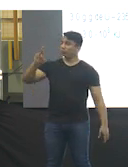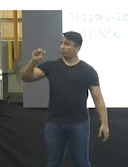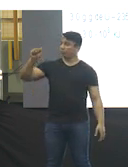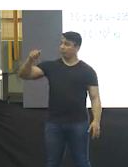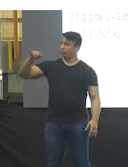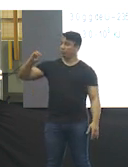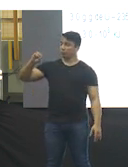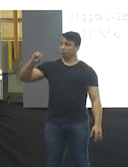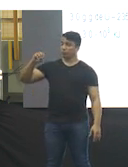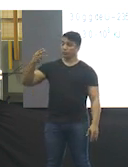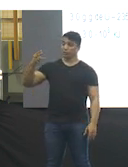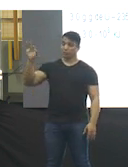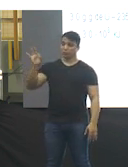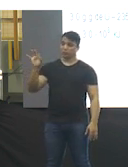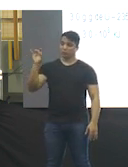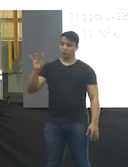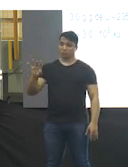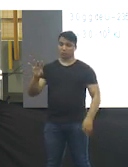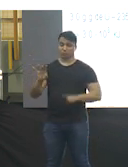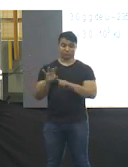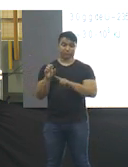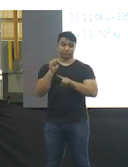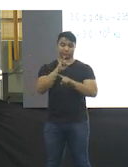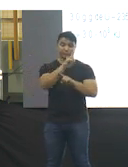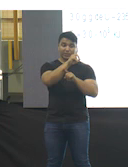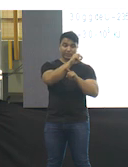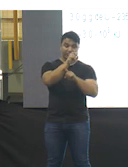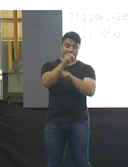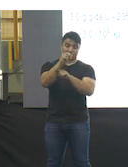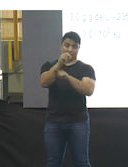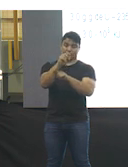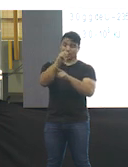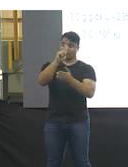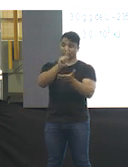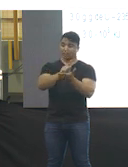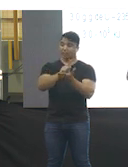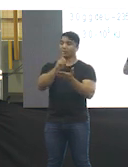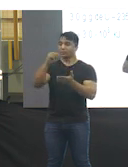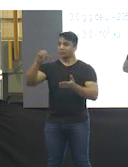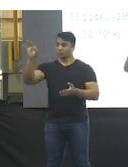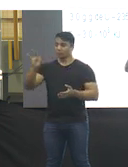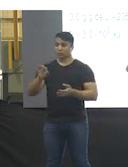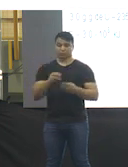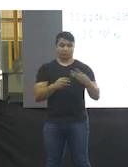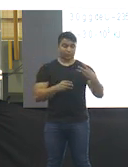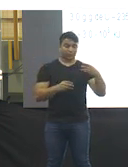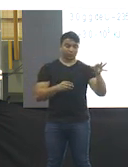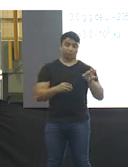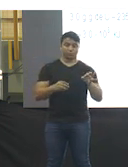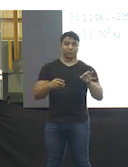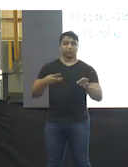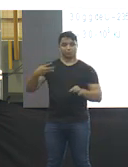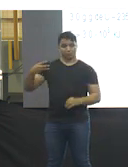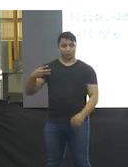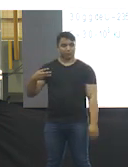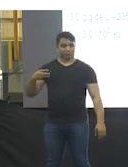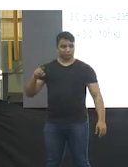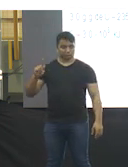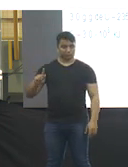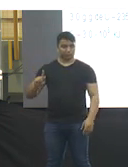235. Então, preste atenção. Se 100 gramas corresponde a 100%, 3% corresponde a quantos